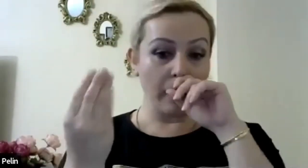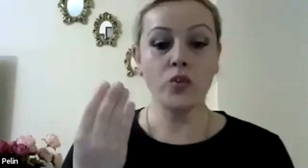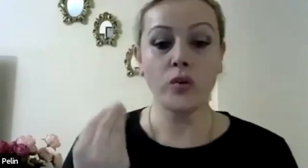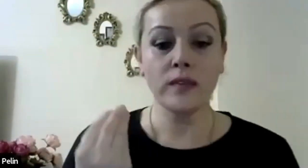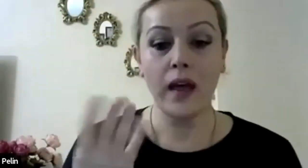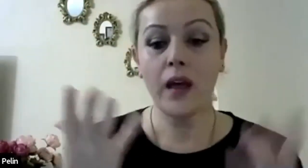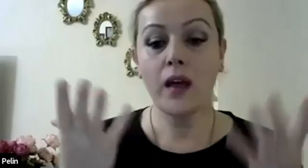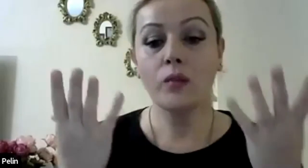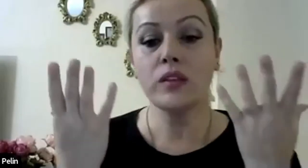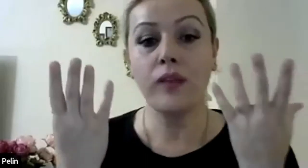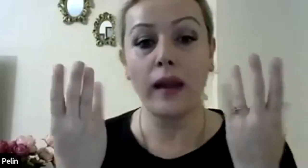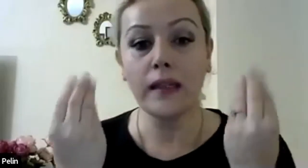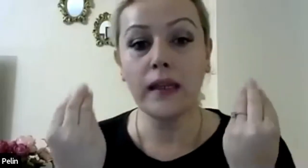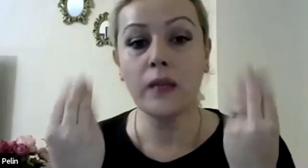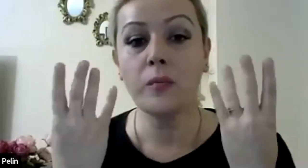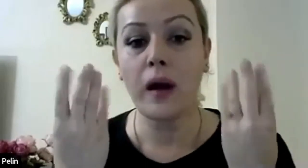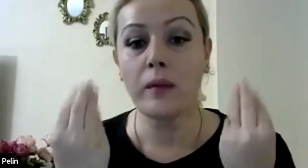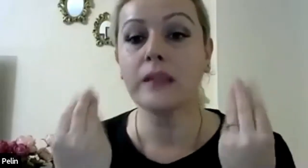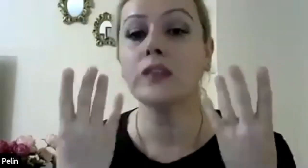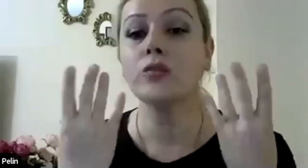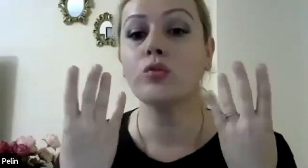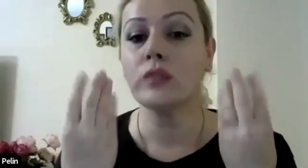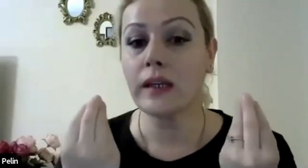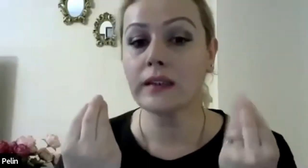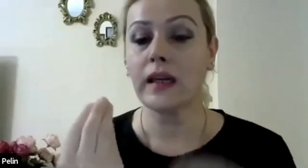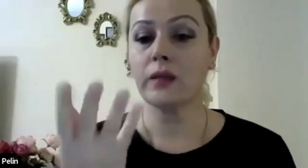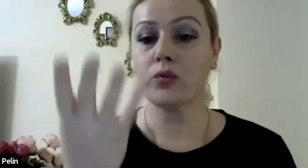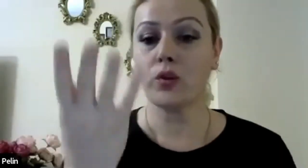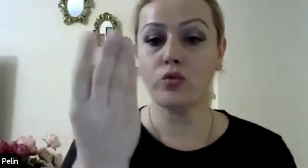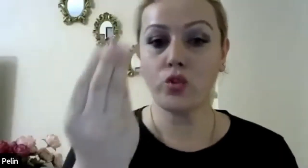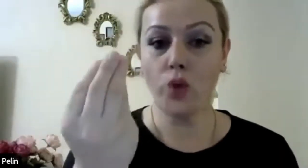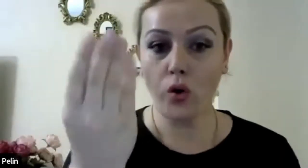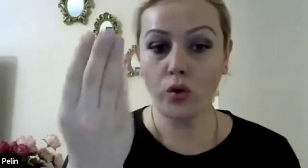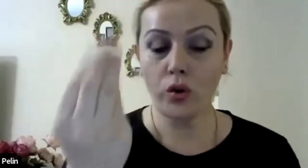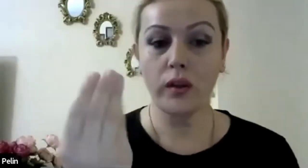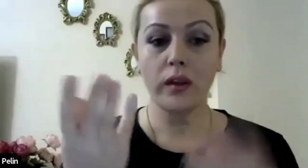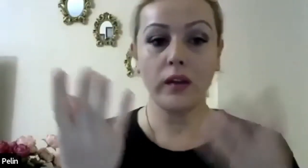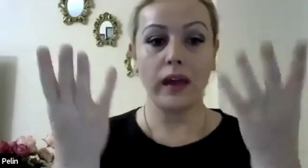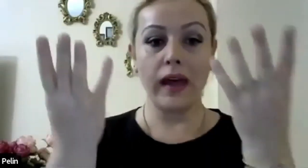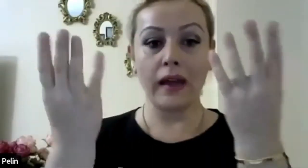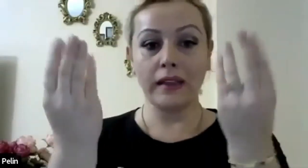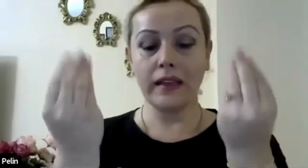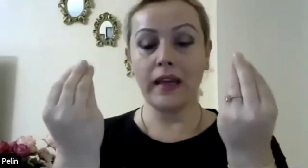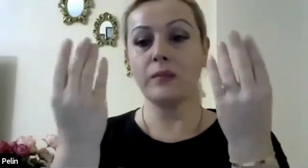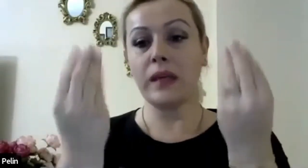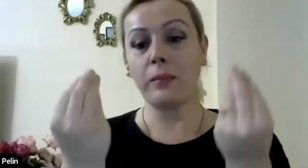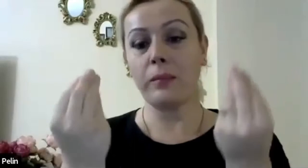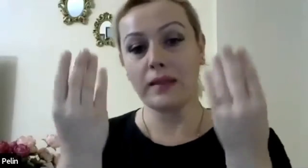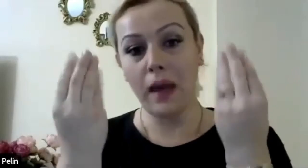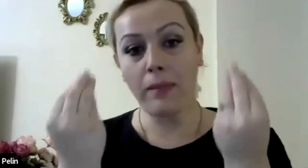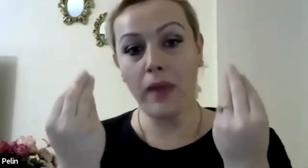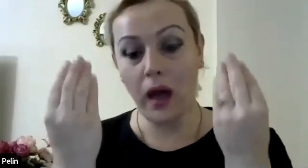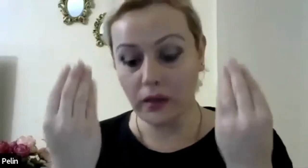daha çoksa bu sefer iki elimin parmaklarını kullanaraktan yapıyorum. Çok. Eğer iki elimle yaparsam daha da